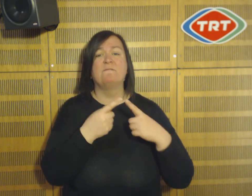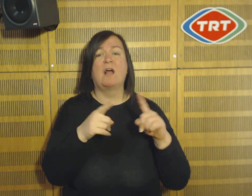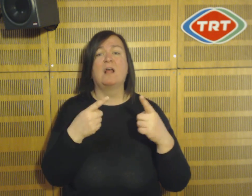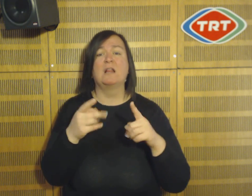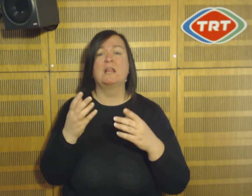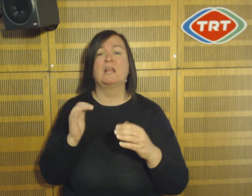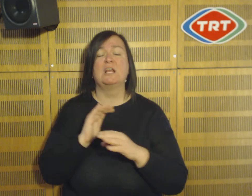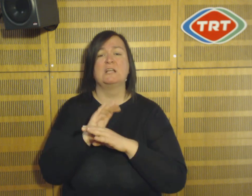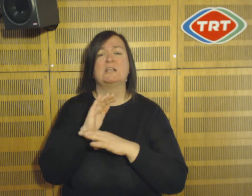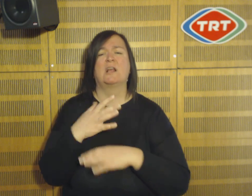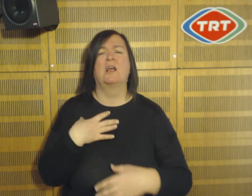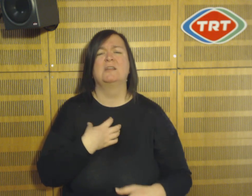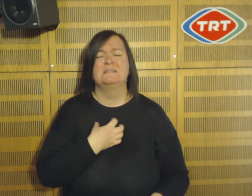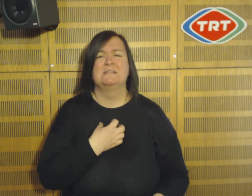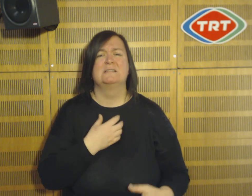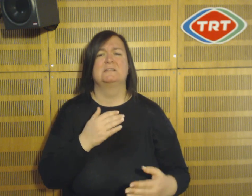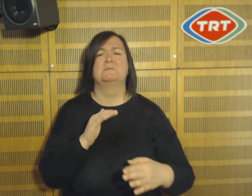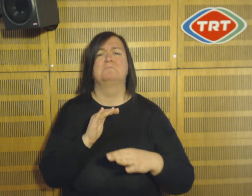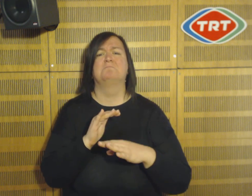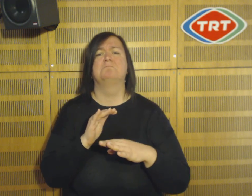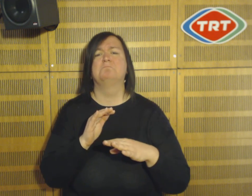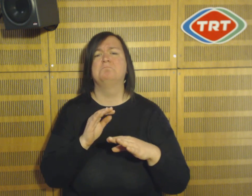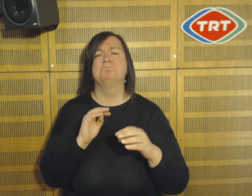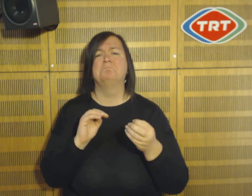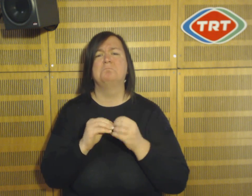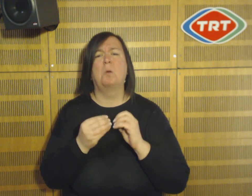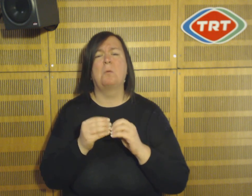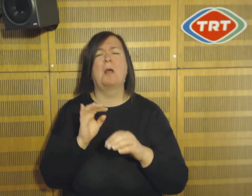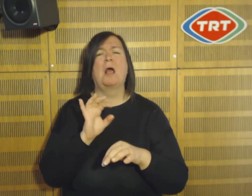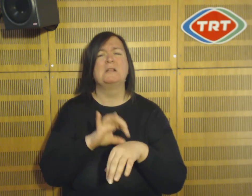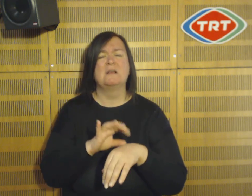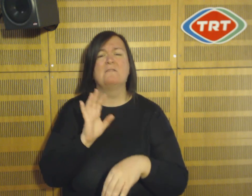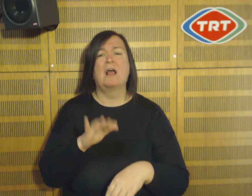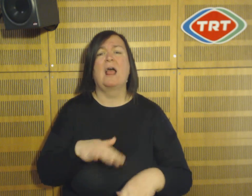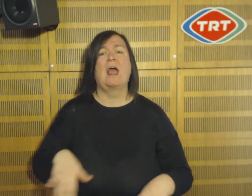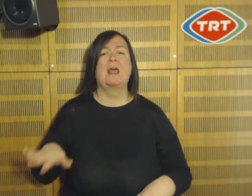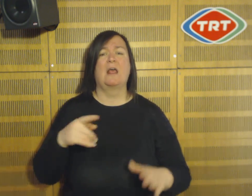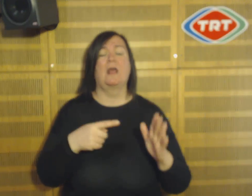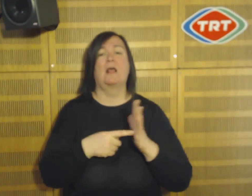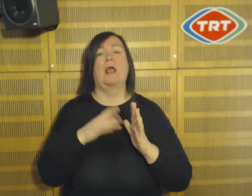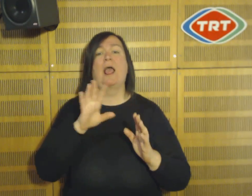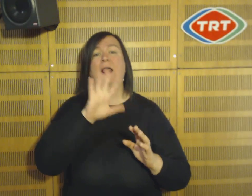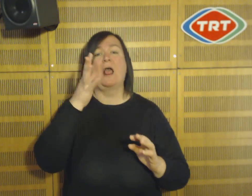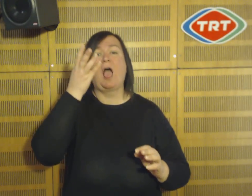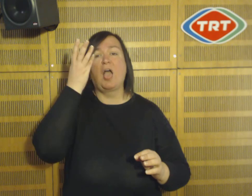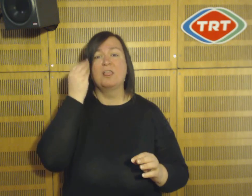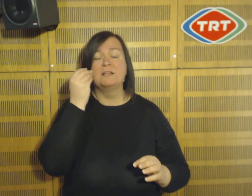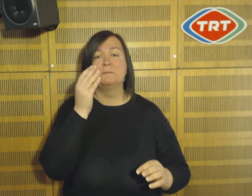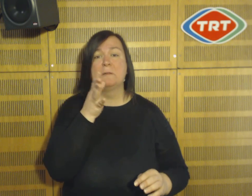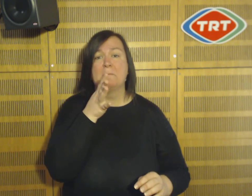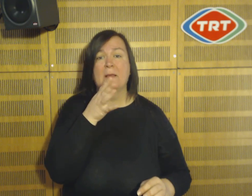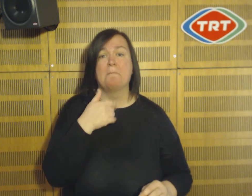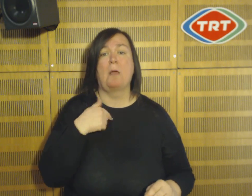sıkıntılar acılar Eee sendromlar hastalıklar var herkesin amacı ilk başta anlaşılabilmek yani eee Ben bunu yaşıyorum ama